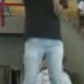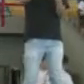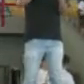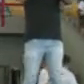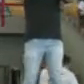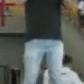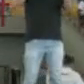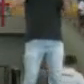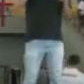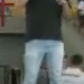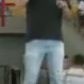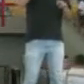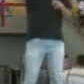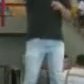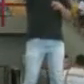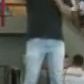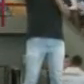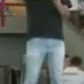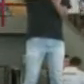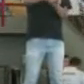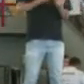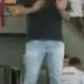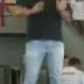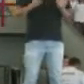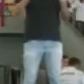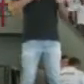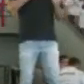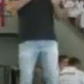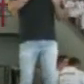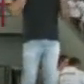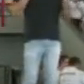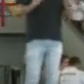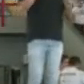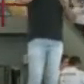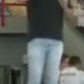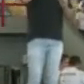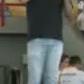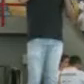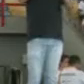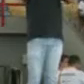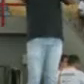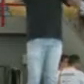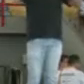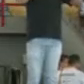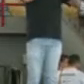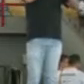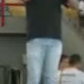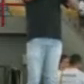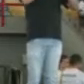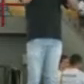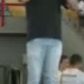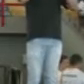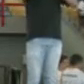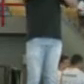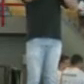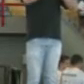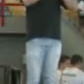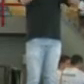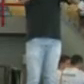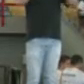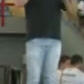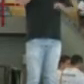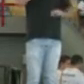só tem que dar a opinião lá embaixo. A sua opinião é para ser dada o mais rápido possível. Quanto mais rápido